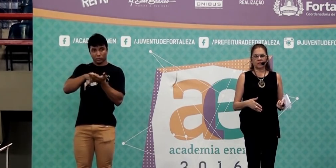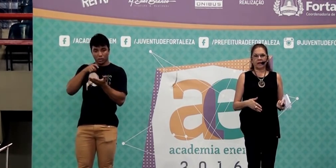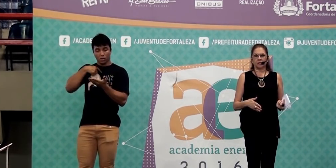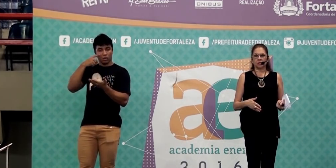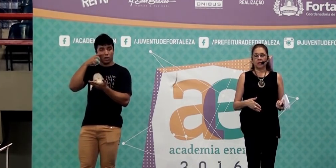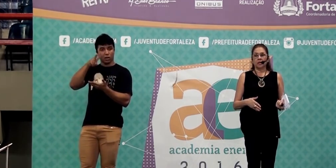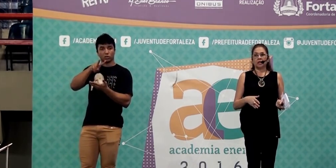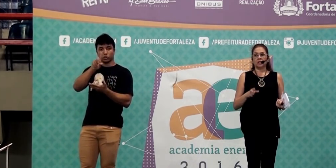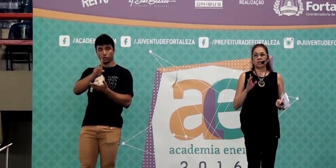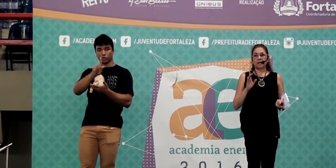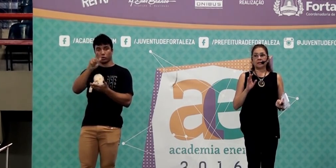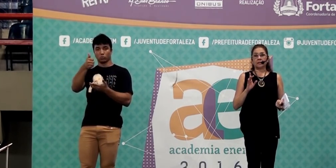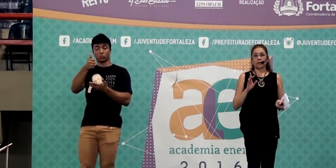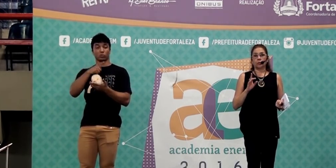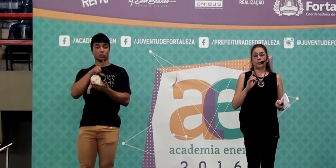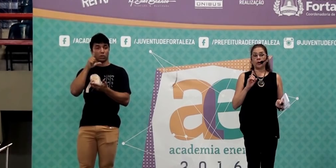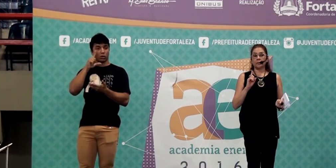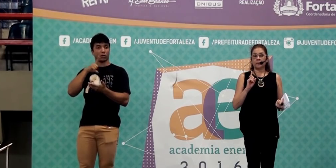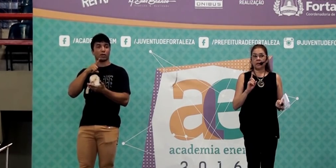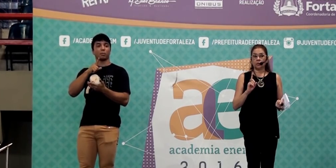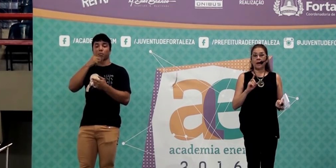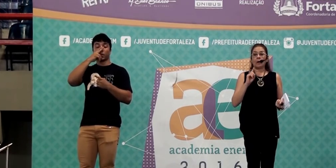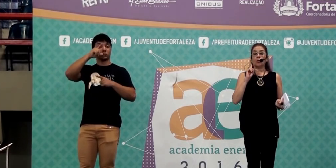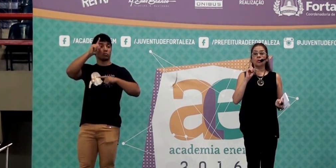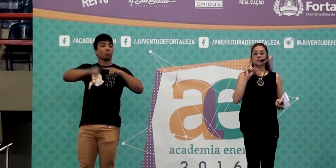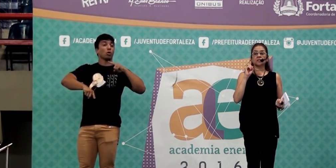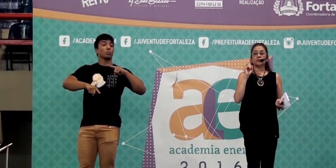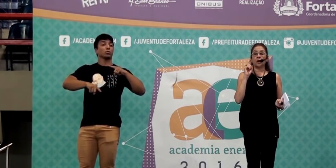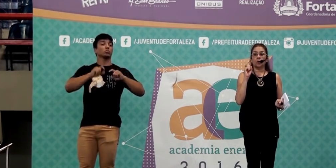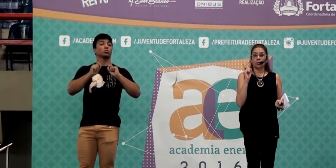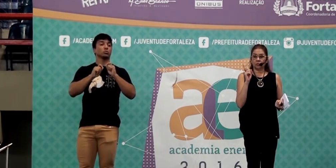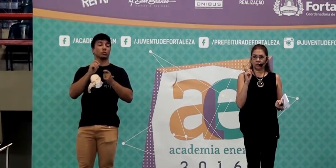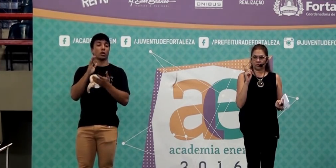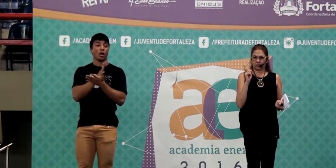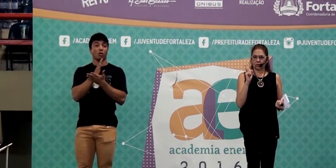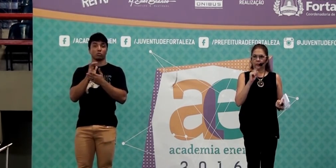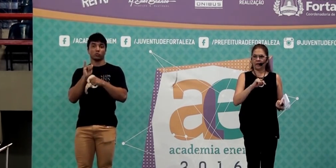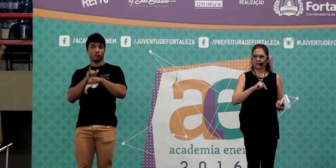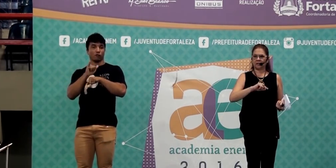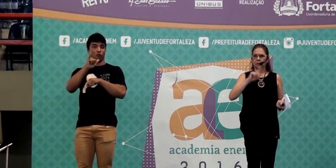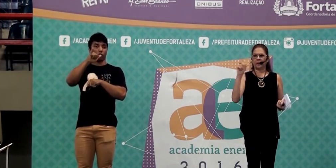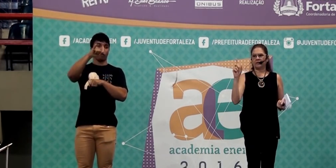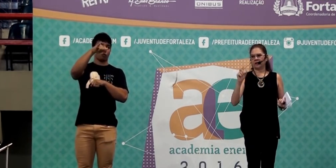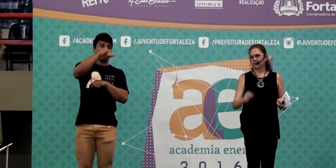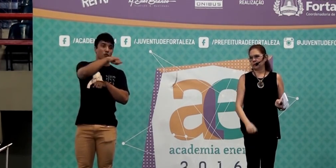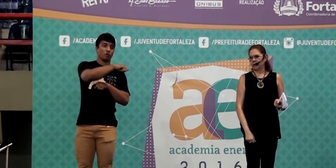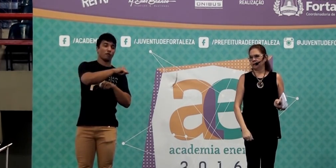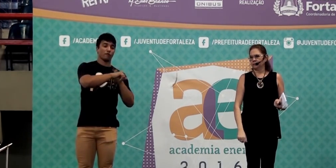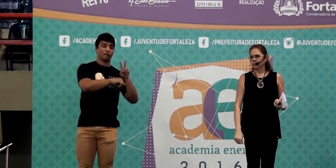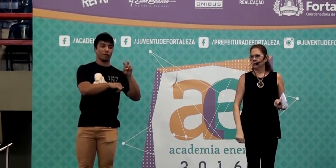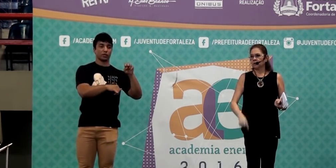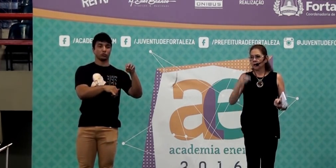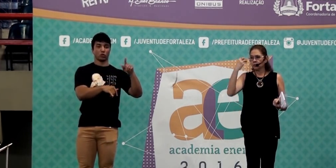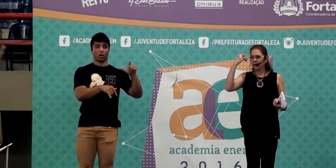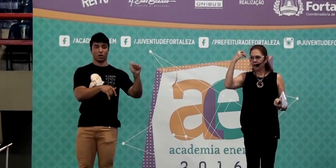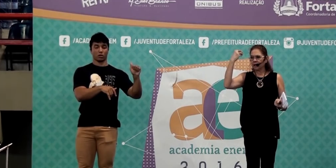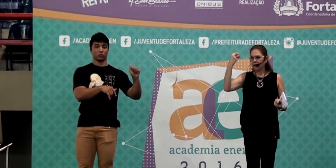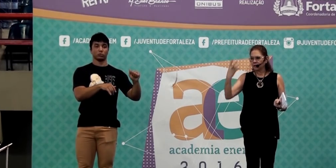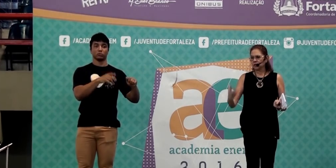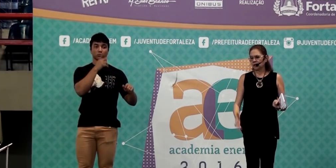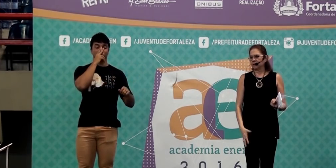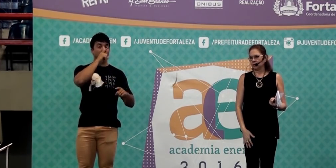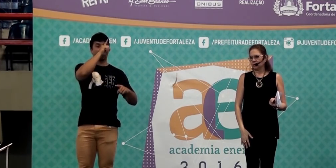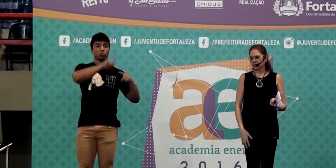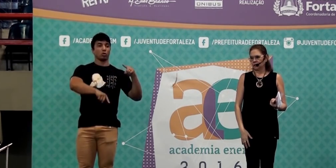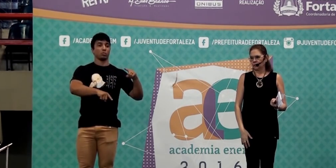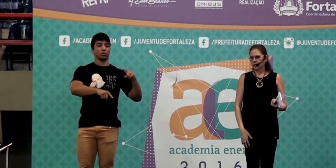G1, no site, que está tendo proibido alguns voos do Brasil para a Venezuela. Tão